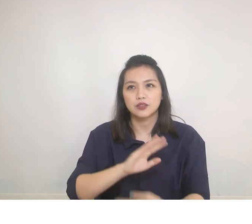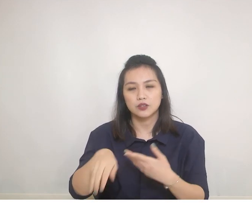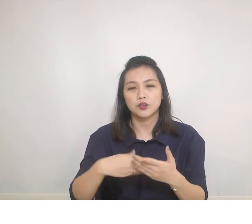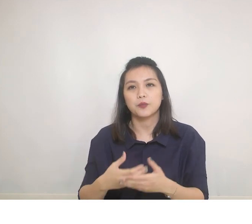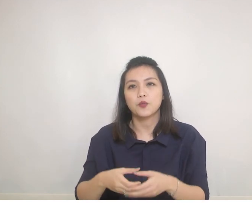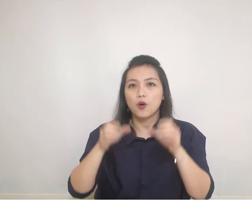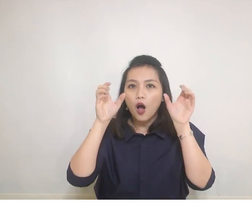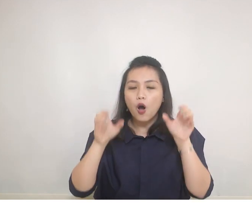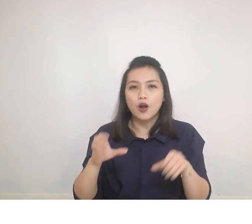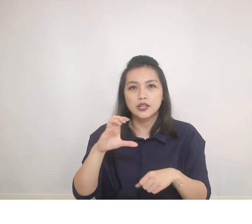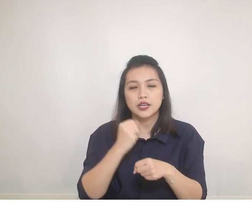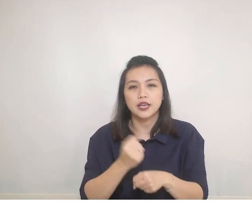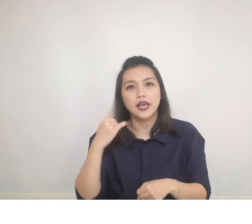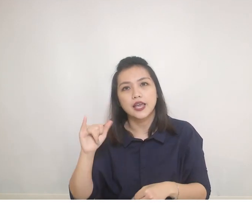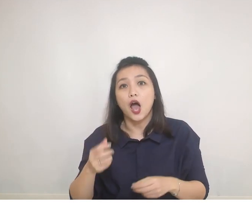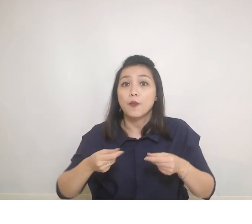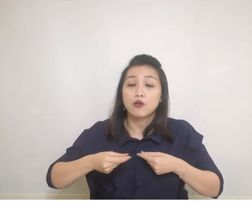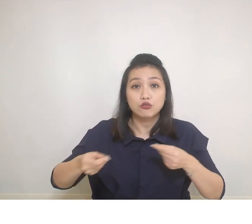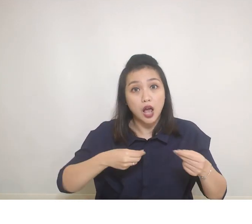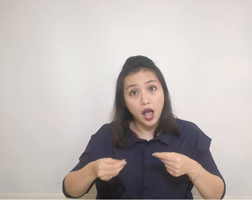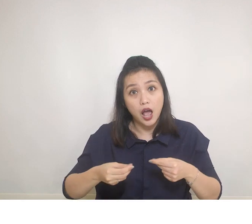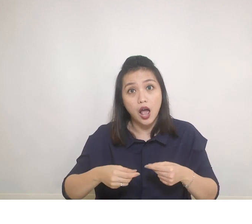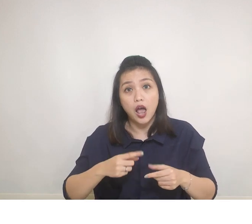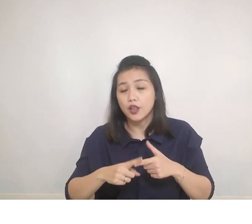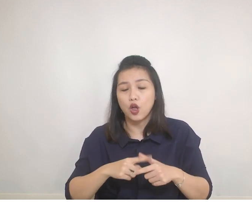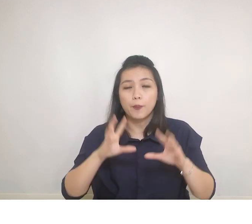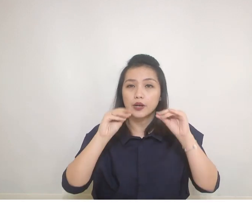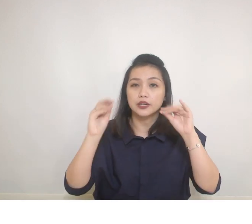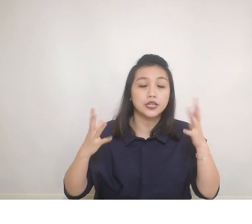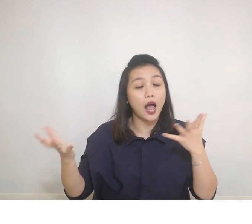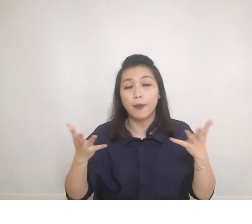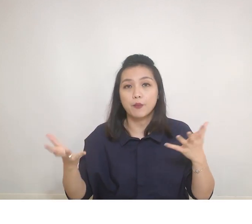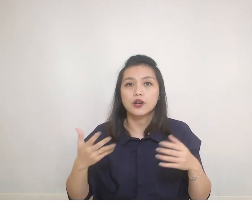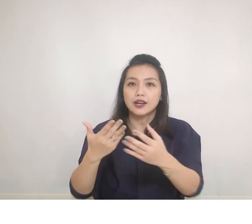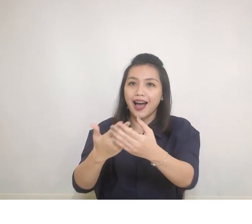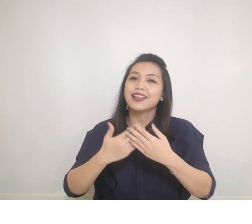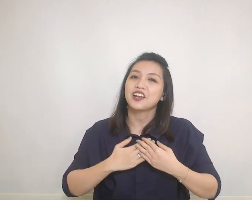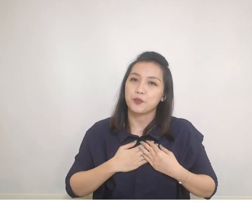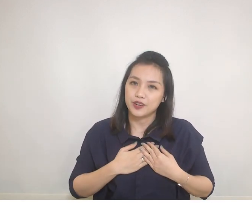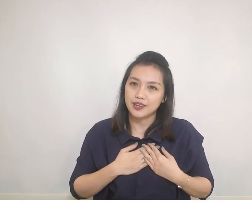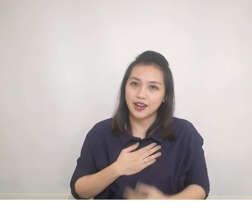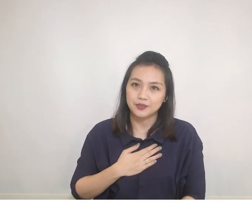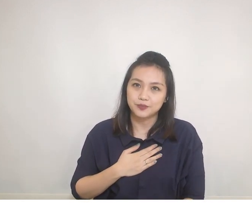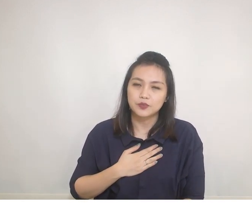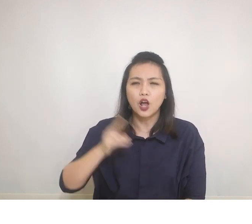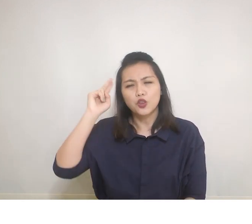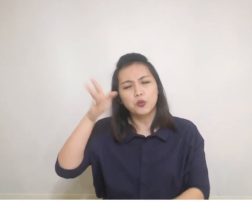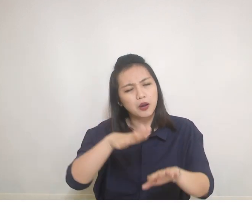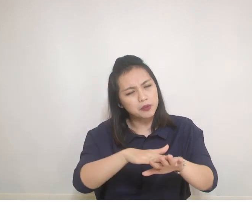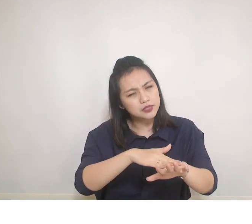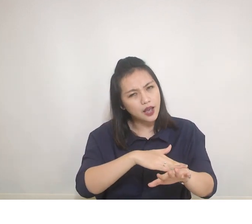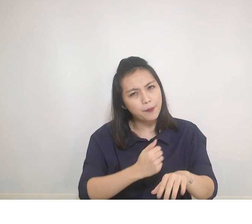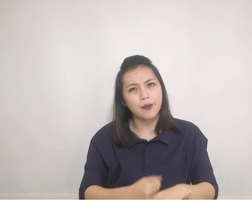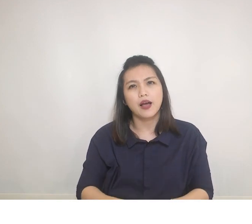adalah ingin cepat kaya. Biarlah semua orang yang menjadi bisnismen ataupun menjadi seorang profesional,